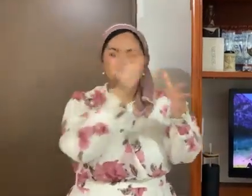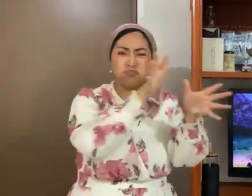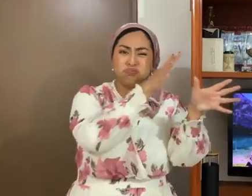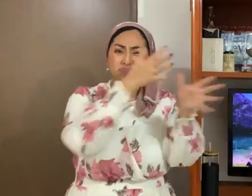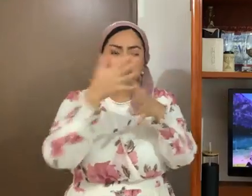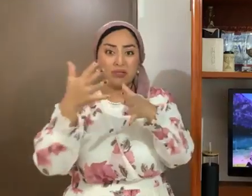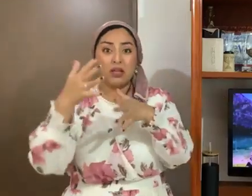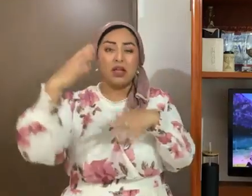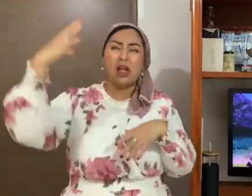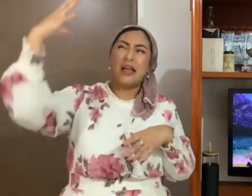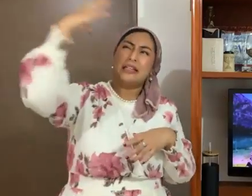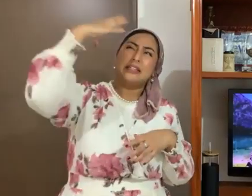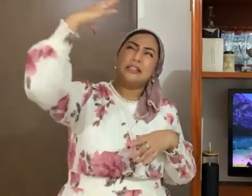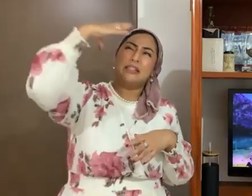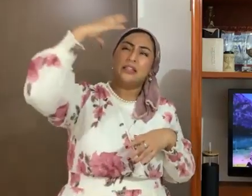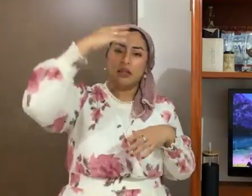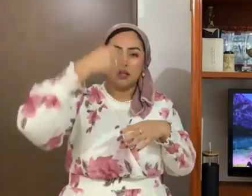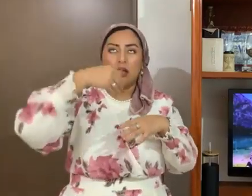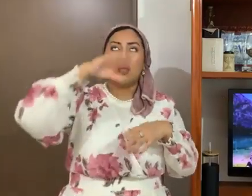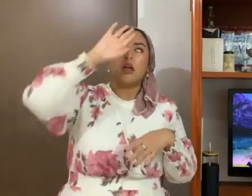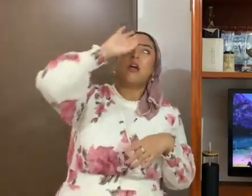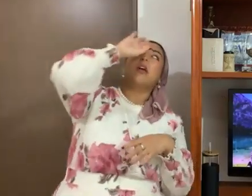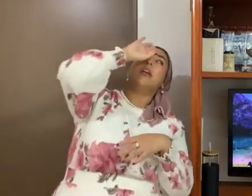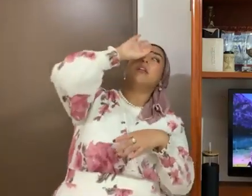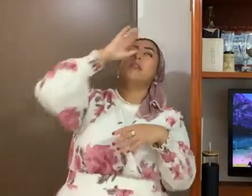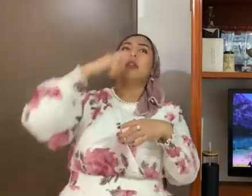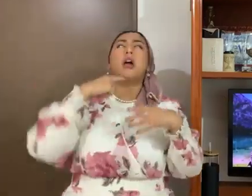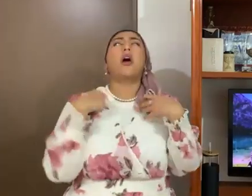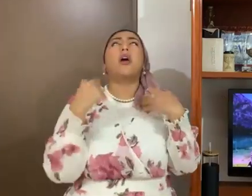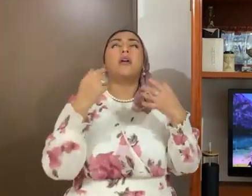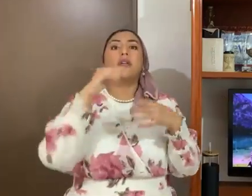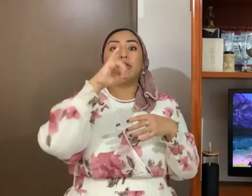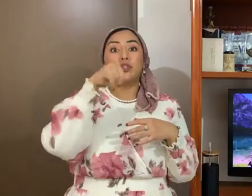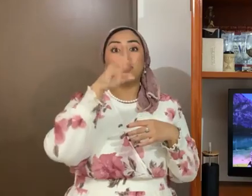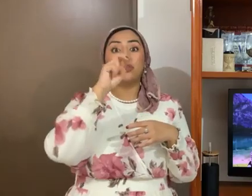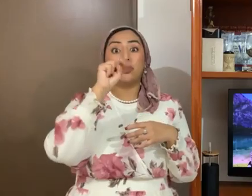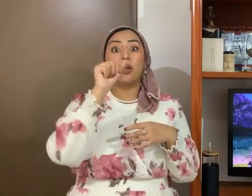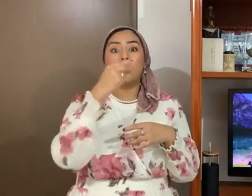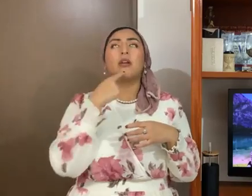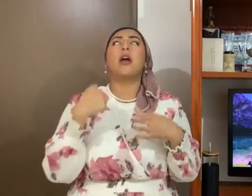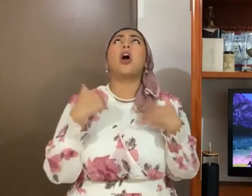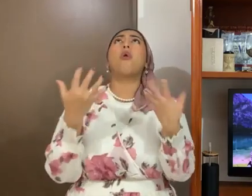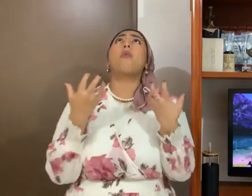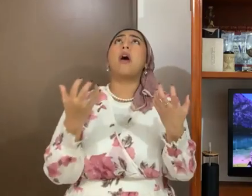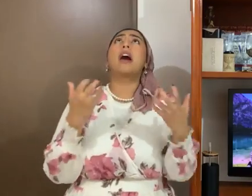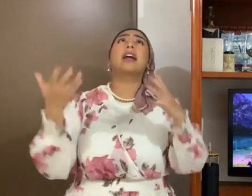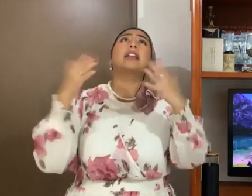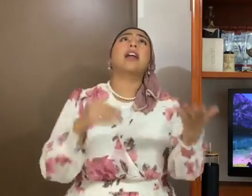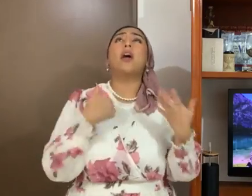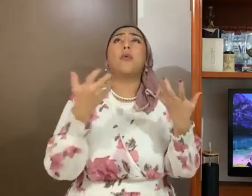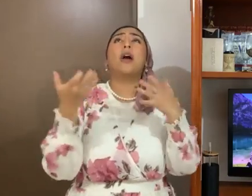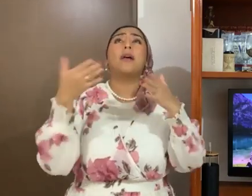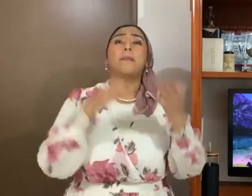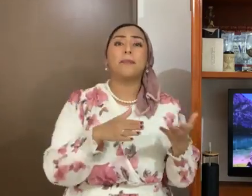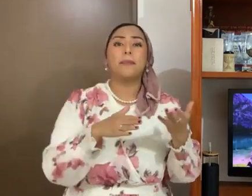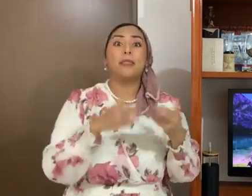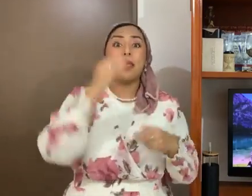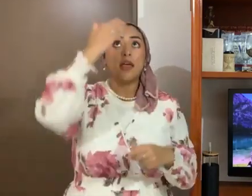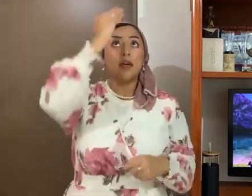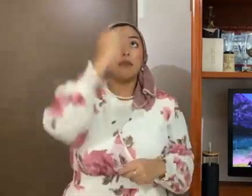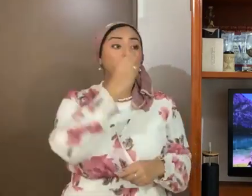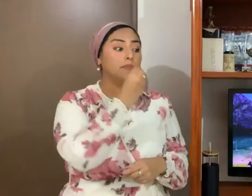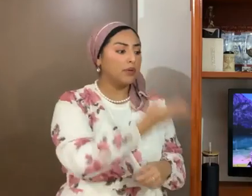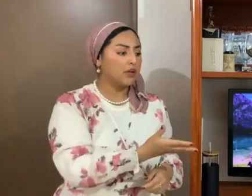sol hirió a Jonás en la cabeza y se desmayaba y deseaba la muerte, diciendo, mejor me sería para mí la muerte que la vida. Entonces dijo